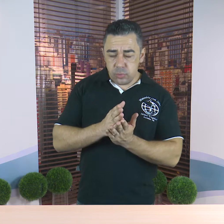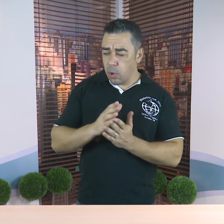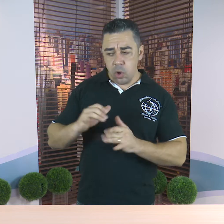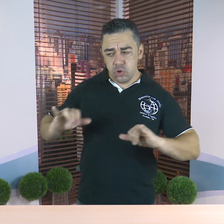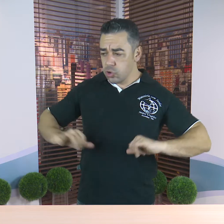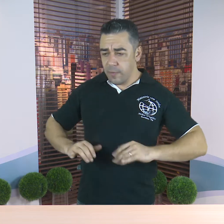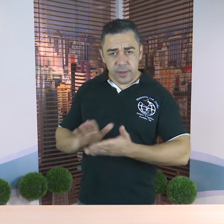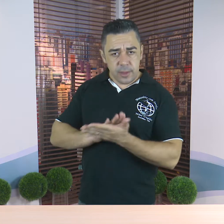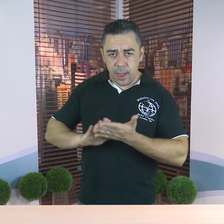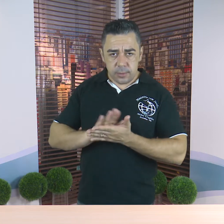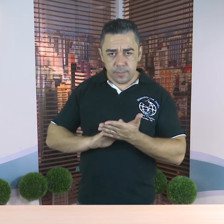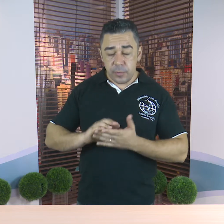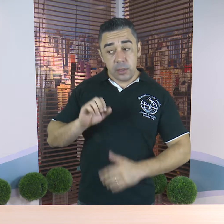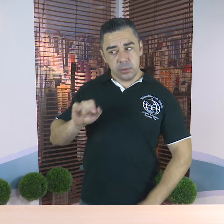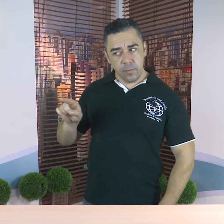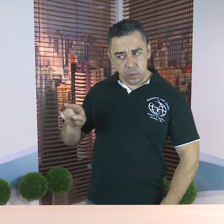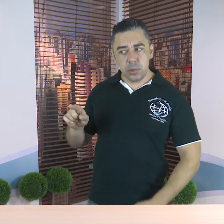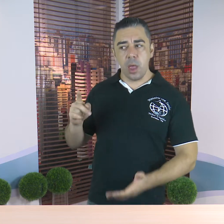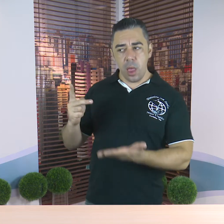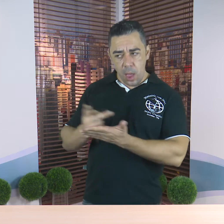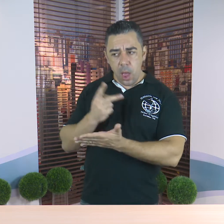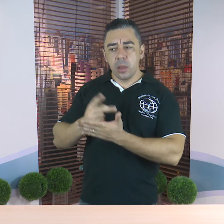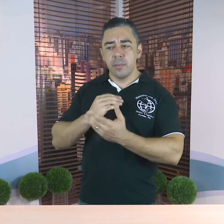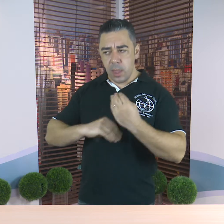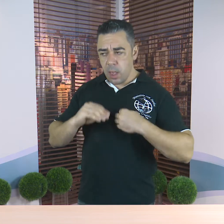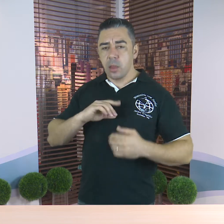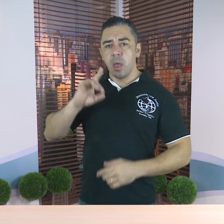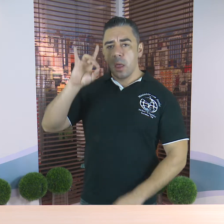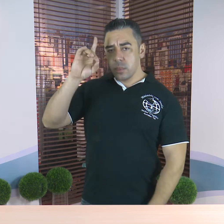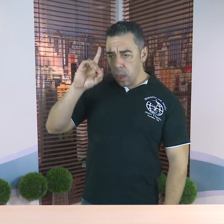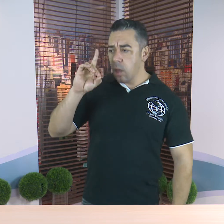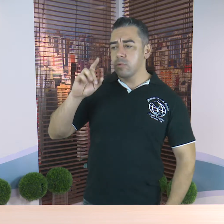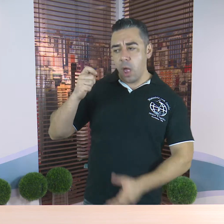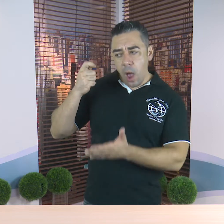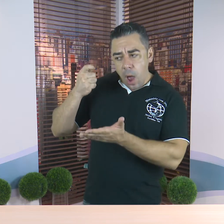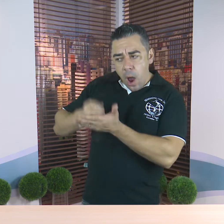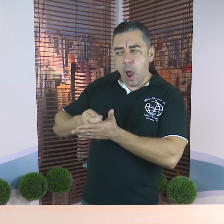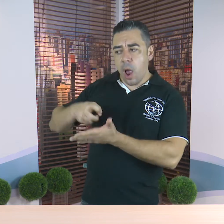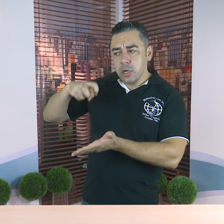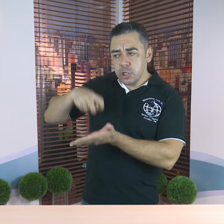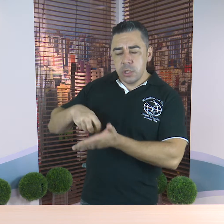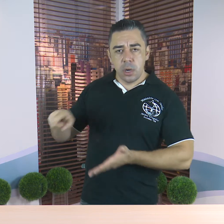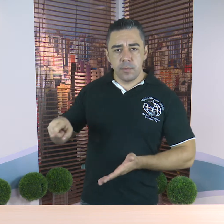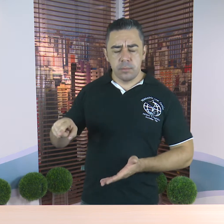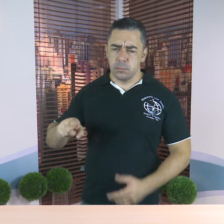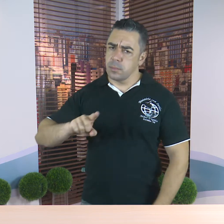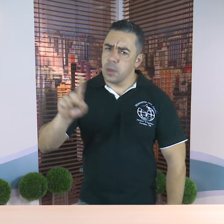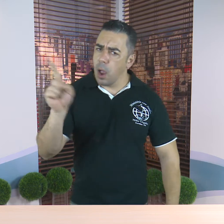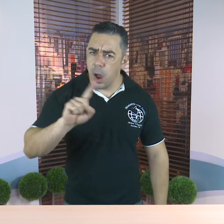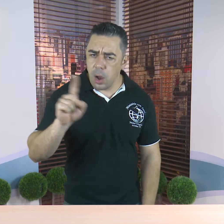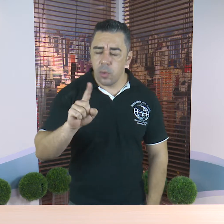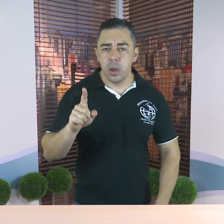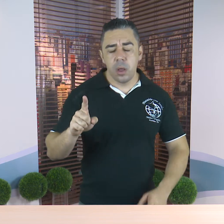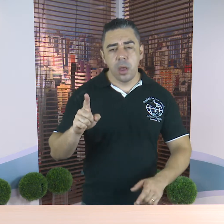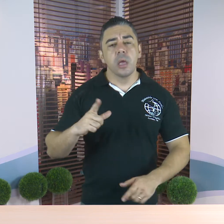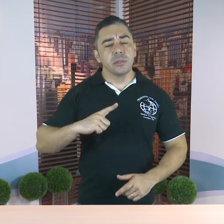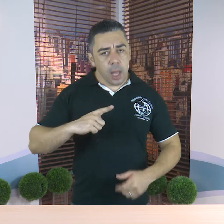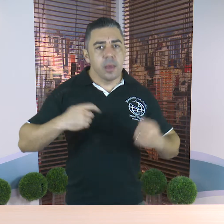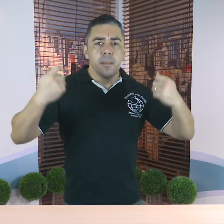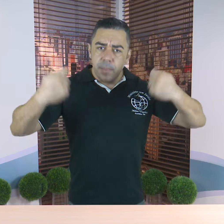for mal, Deus irá puni-lo. Não há nada errado em exigir-se pureza, retidão e